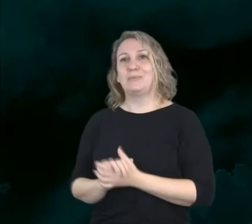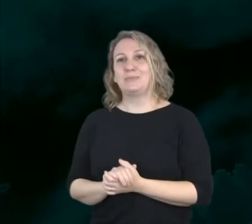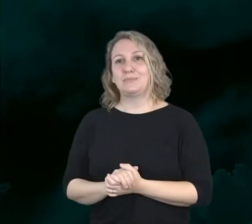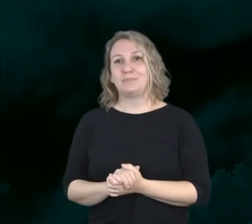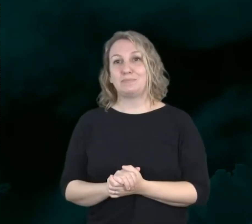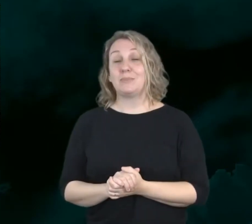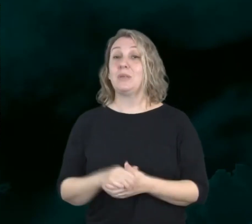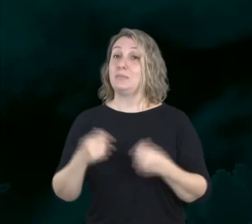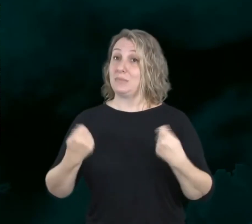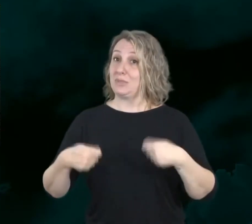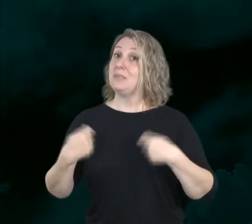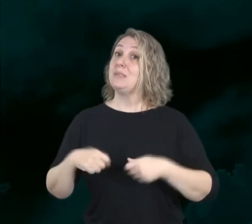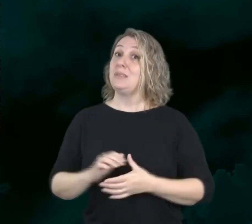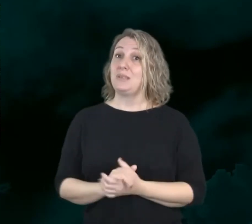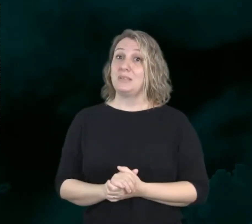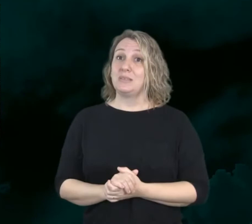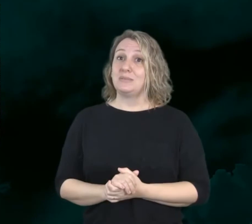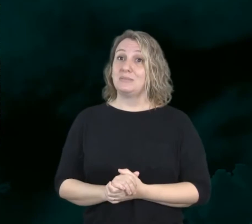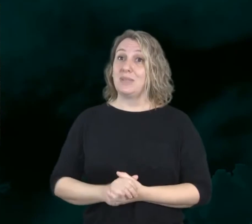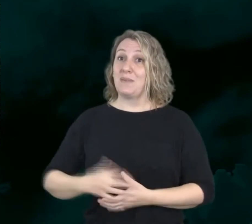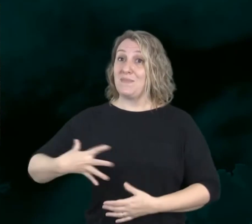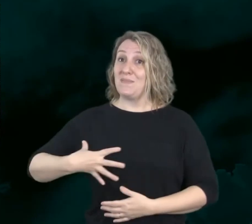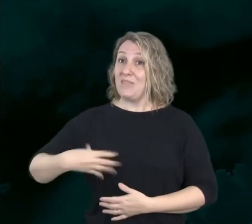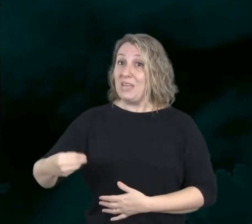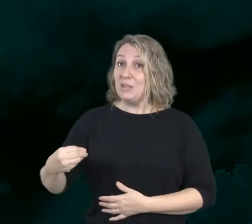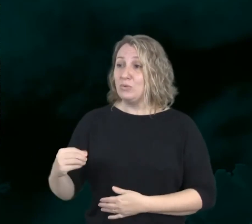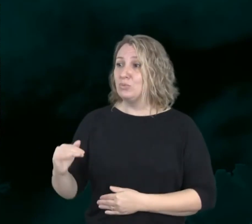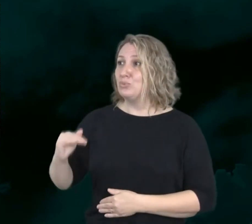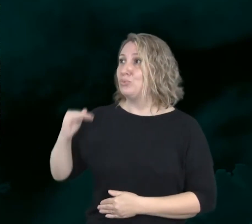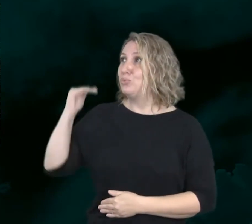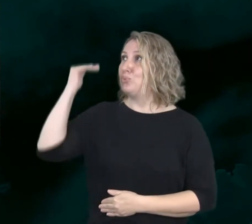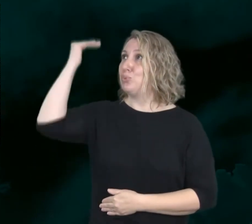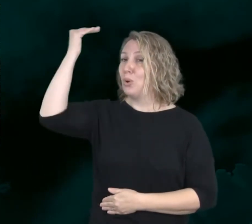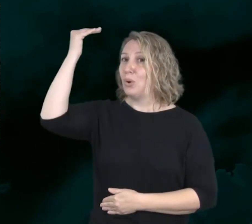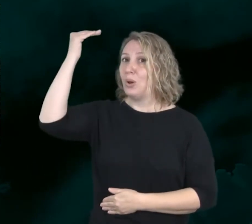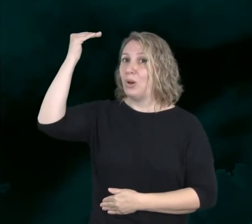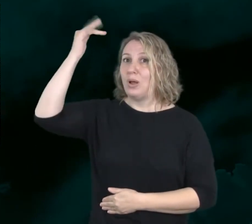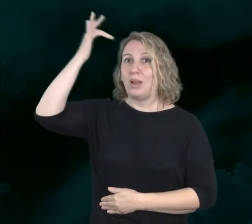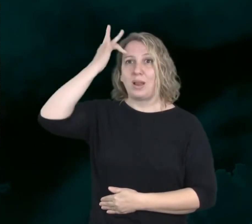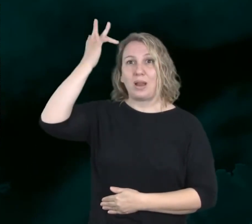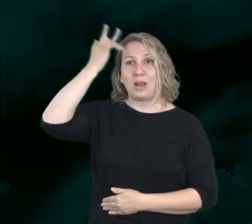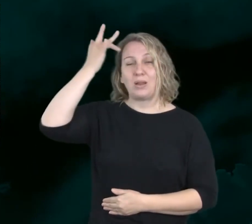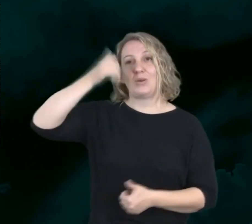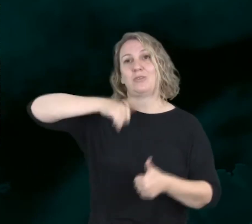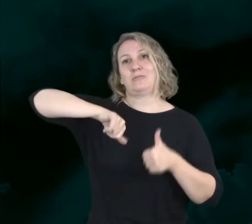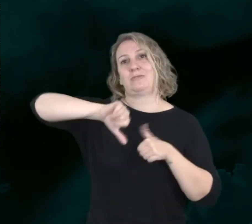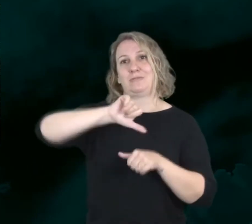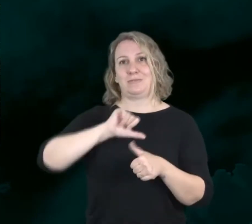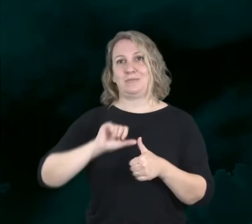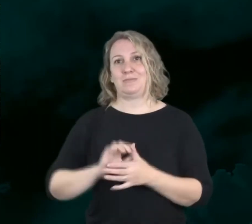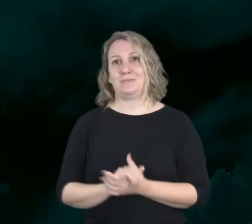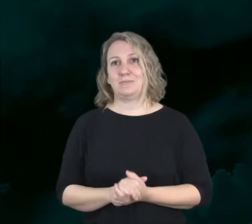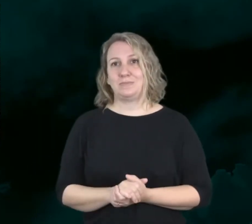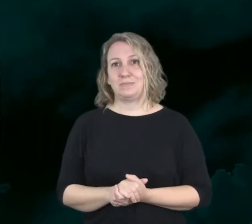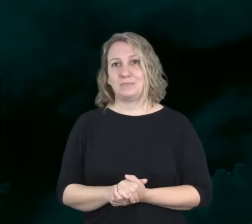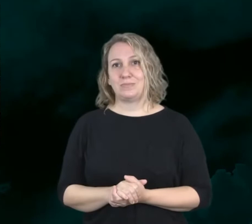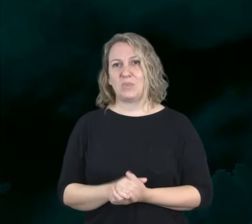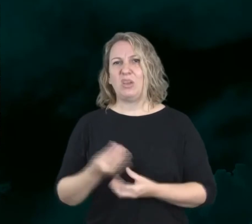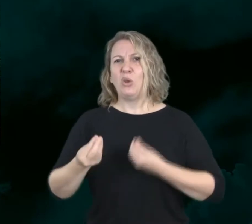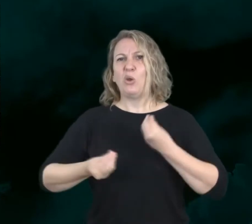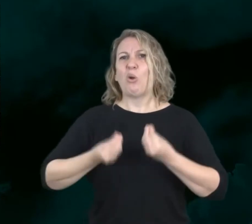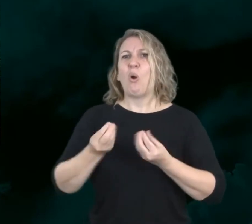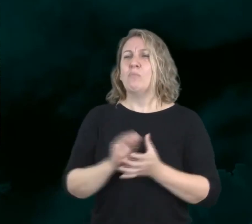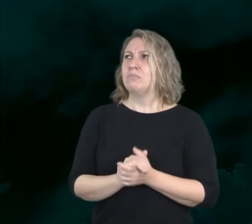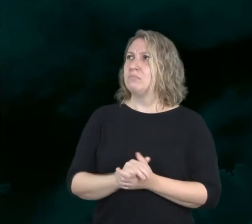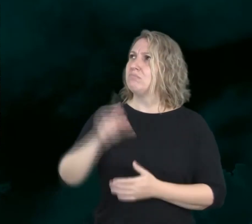amadurecer até ao ponto da perfeição. Ponto da perfeição. Porque não pode entrar nada em Deus, coisas estranhas